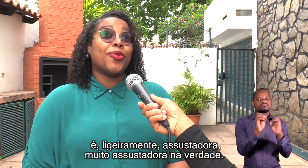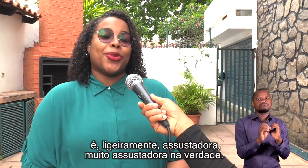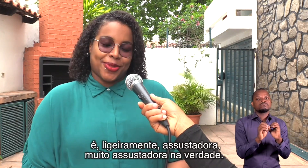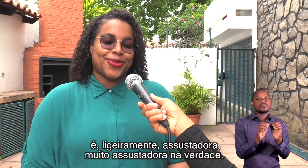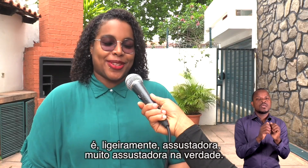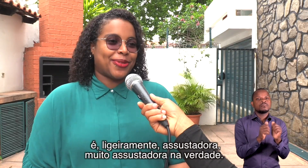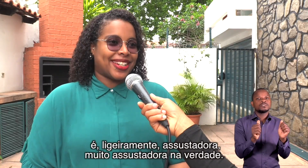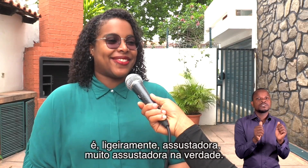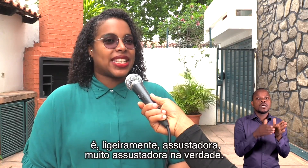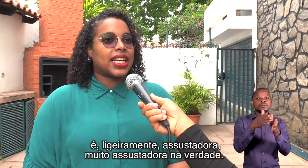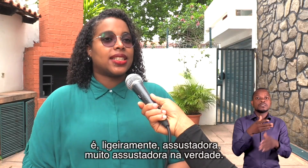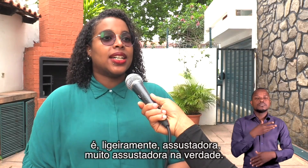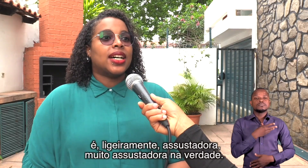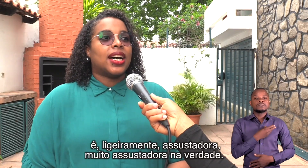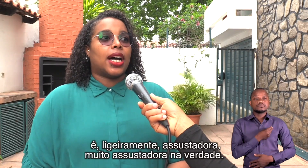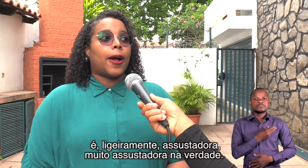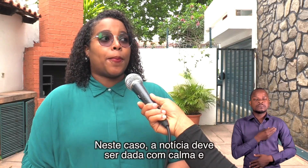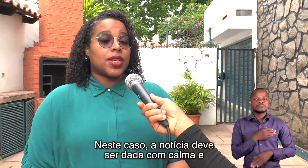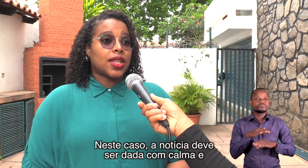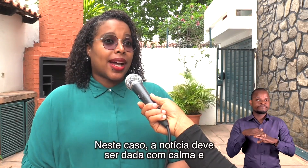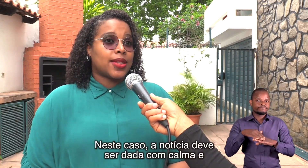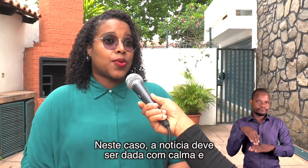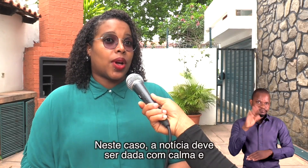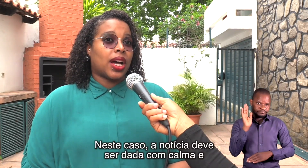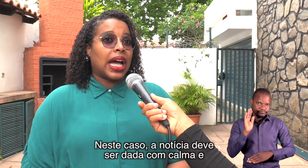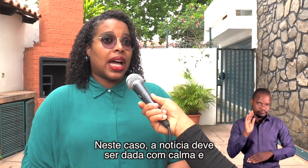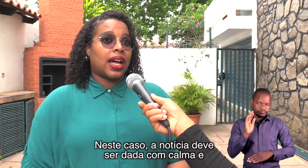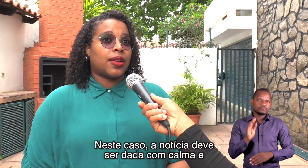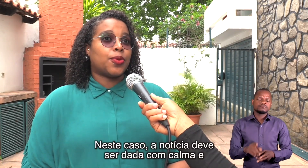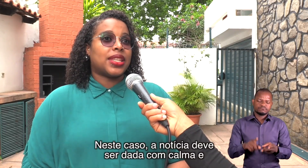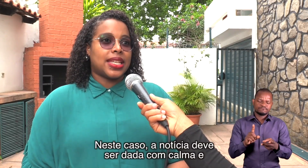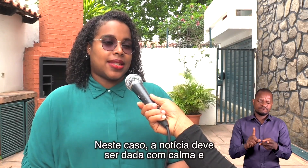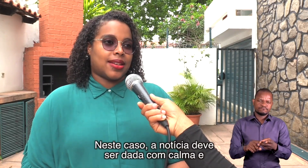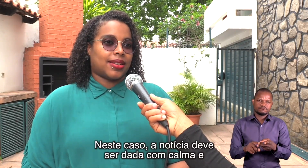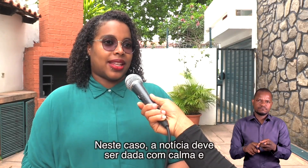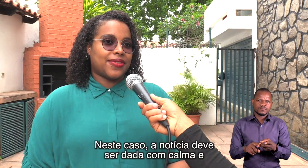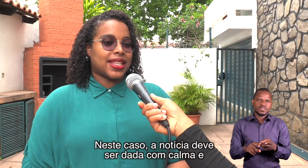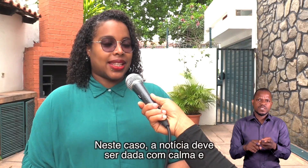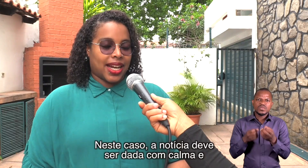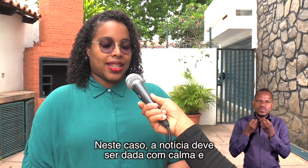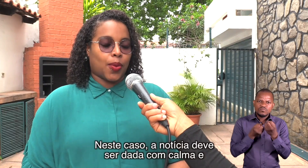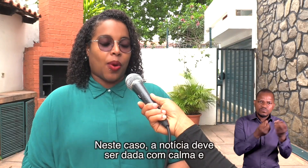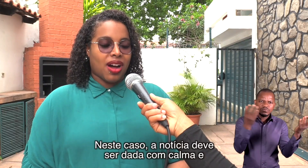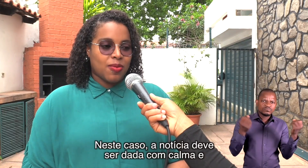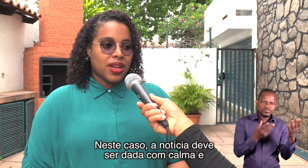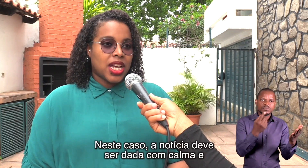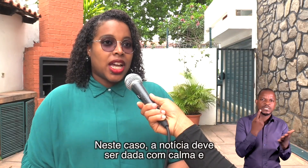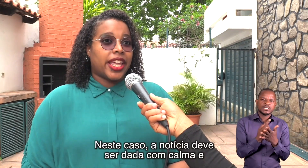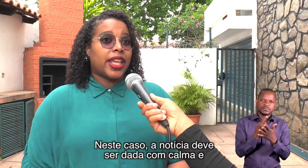muito assustadora na verdade. Neste caso, a notícia deve ser dada com calma e